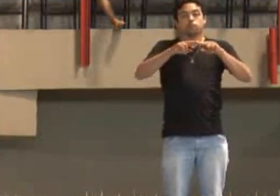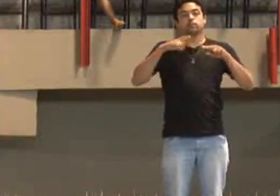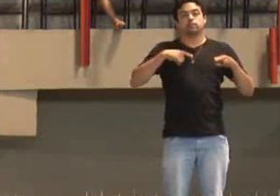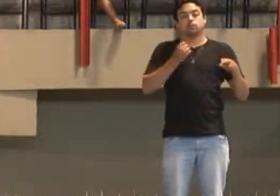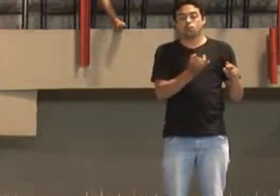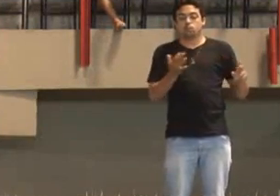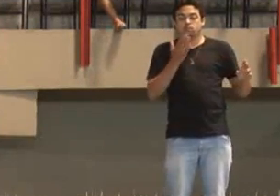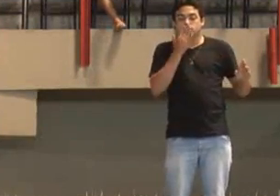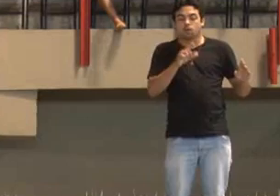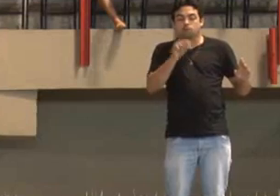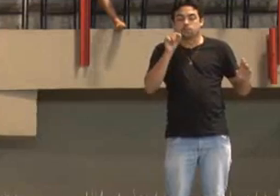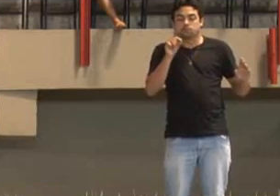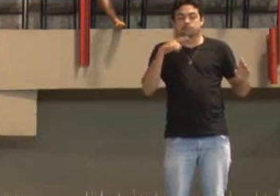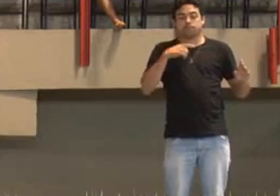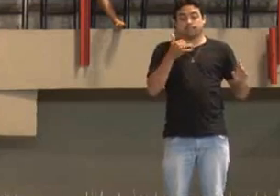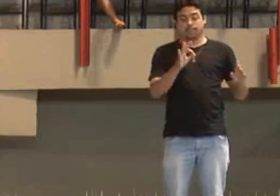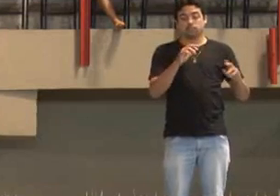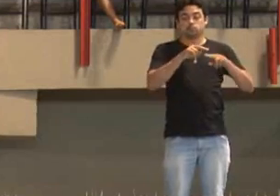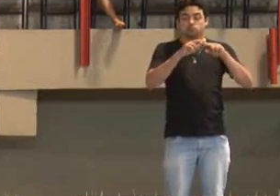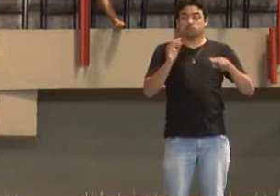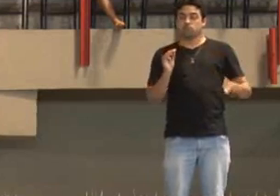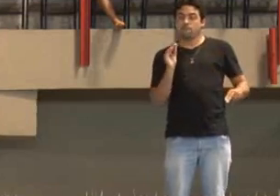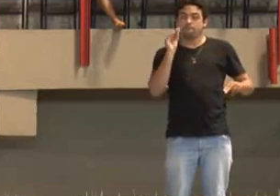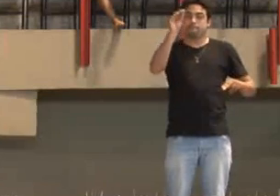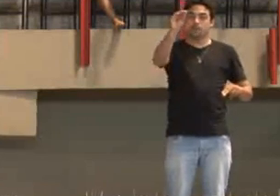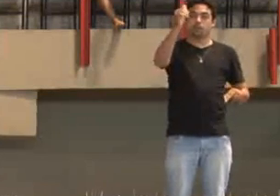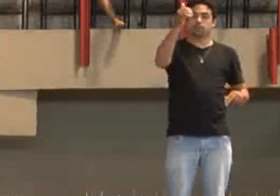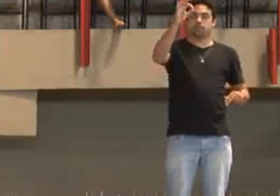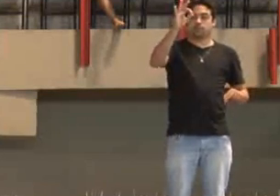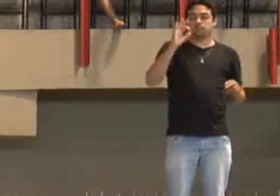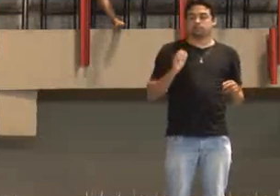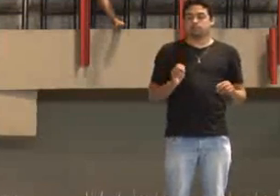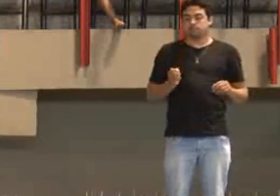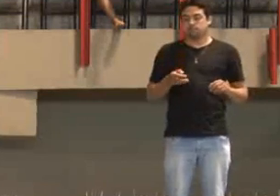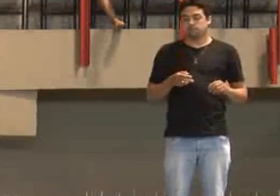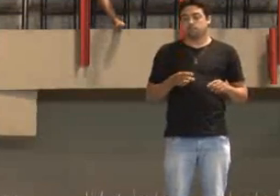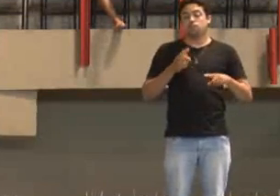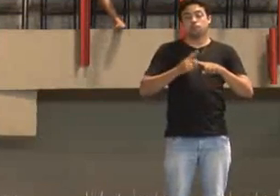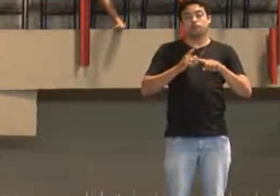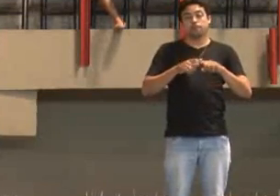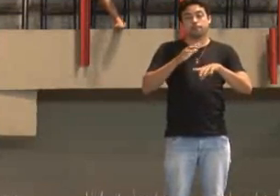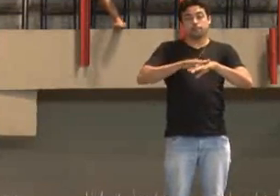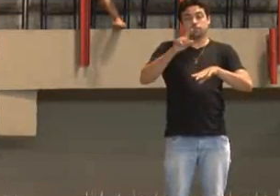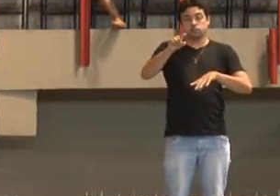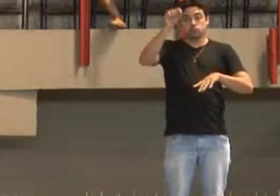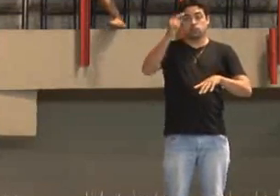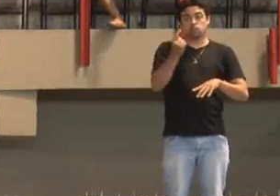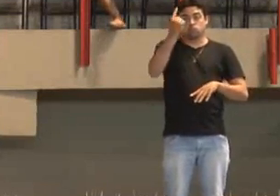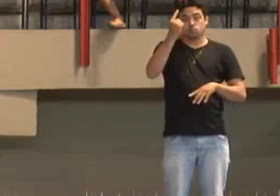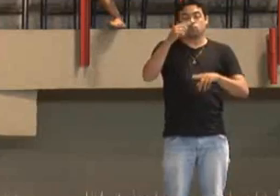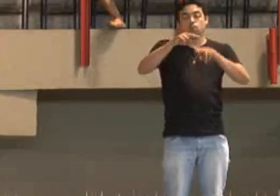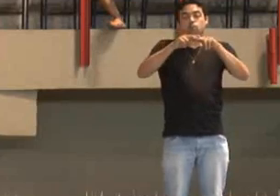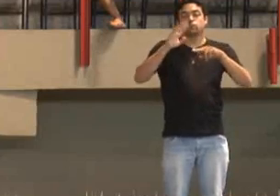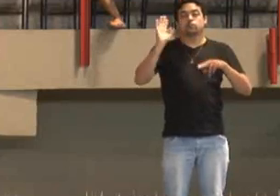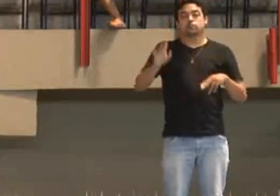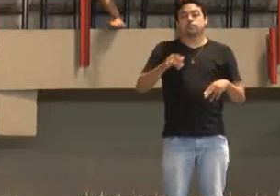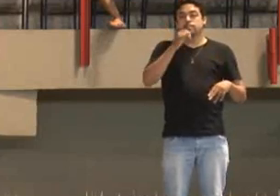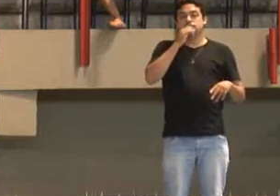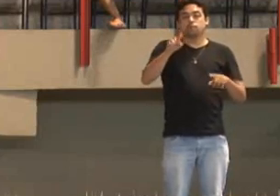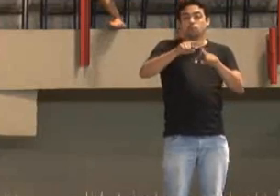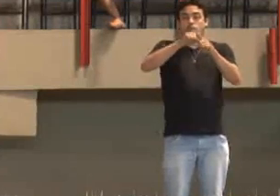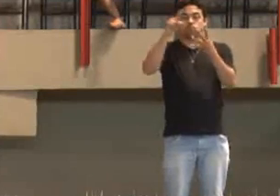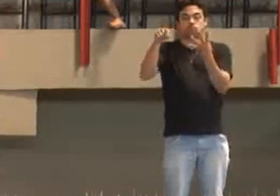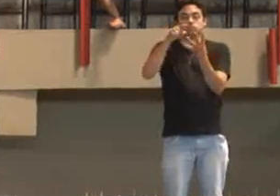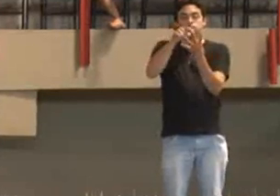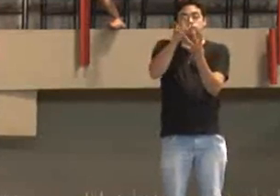quantas opções? 10. Então, você vai lá dizer que você tem 10 opções para escolher o primeiro algarismo. Agora eu vou ter que escolher o segundo